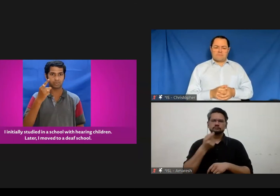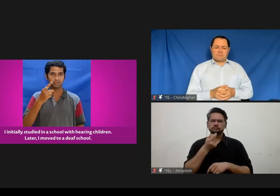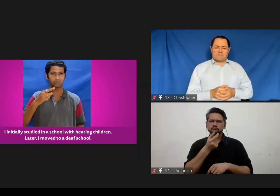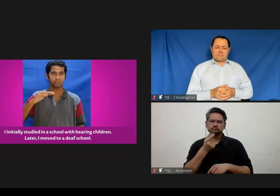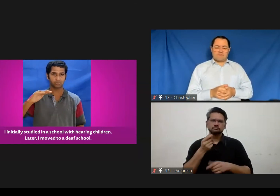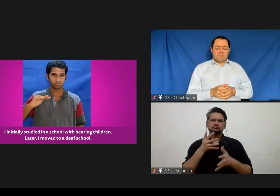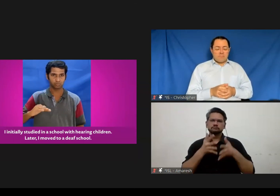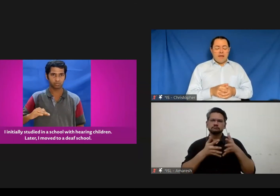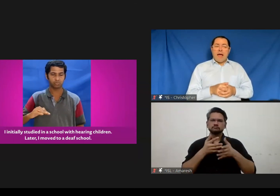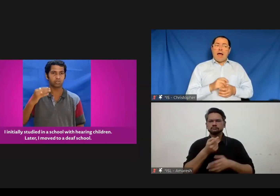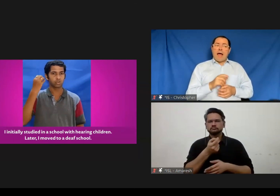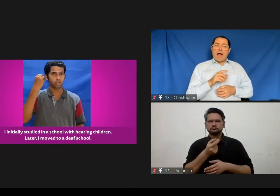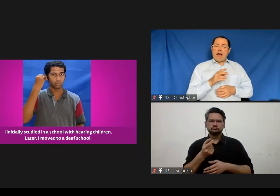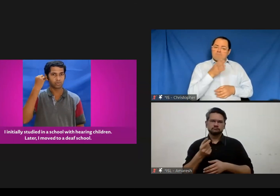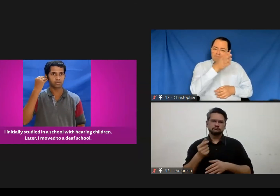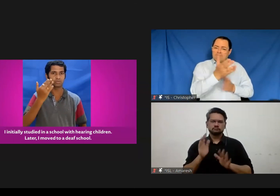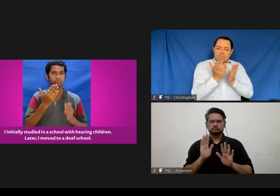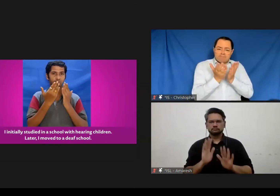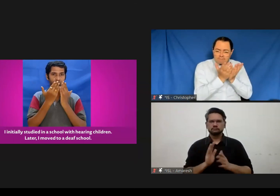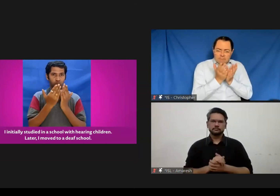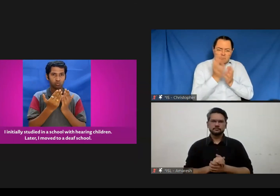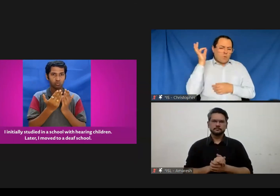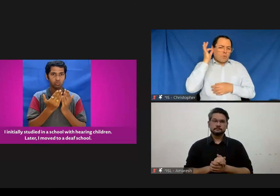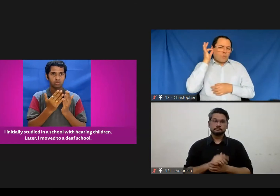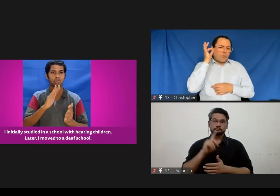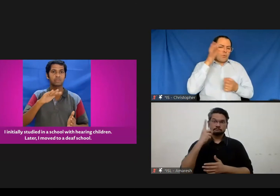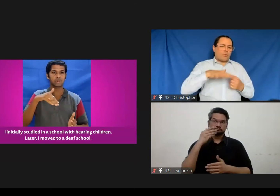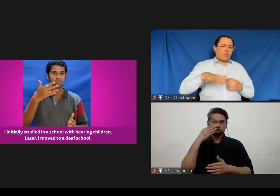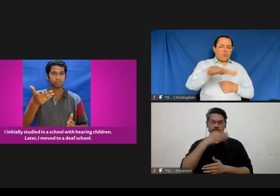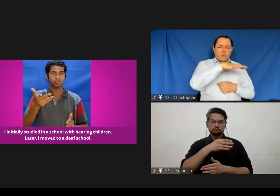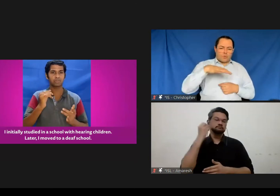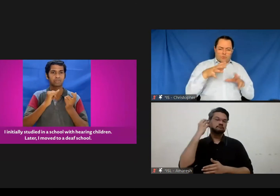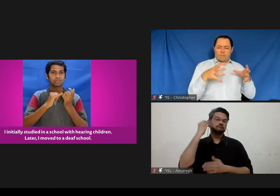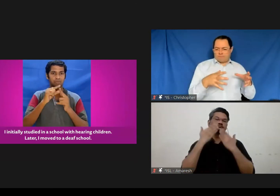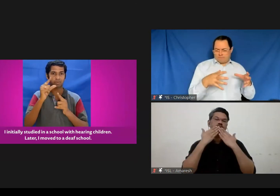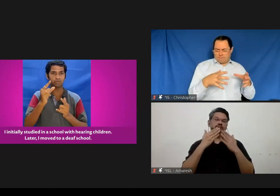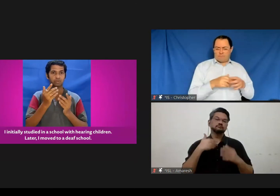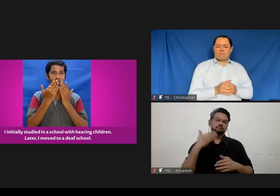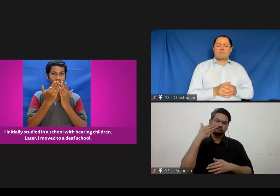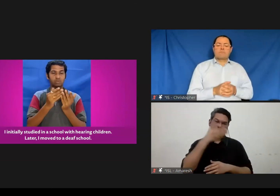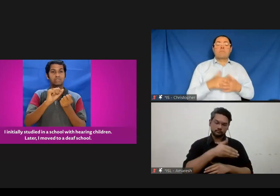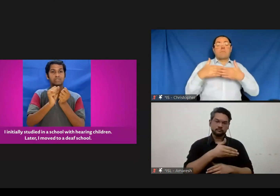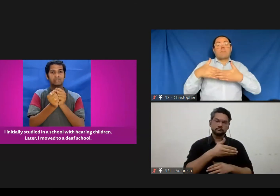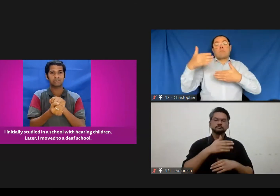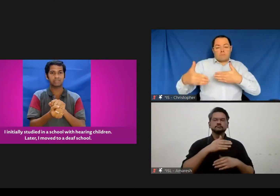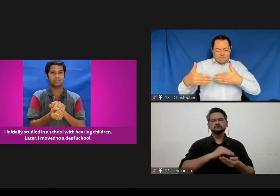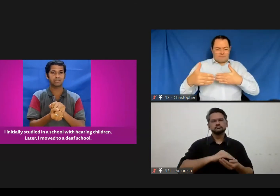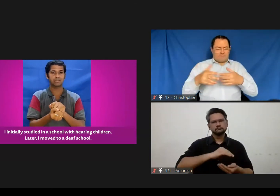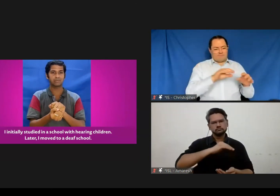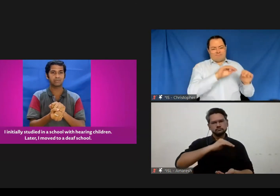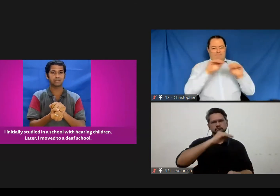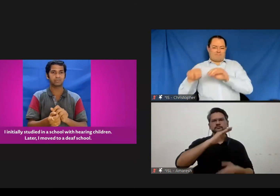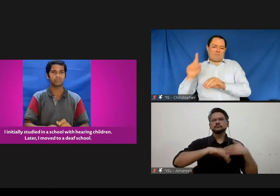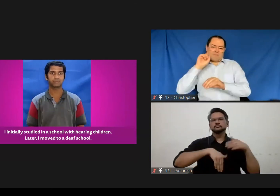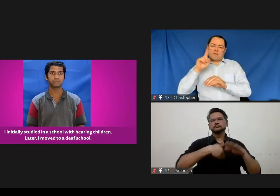मु प्रथमे छोटो रु हियरिंग पिलांक सह पढुथिले ता परे पुणी स्पेशल स्कूल को